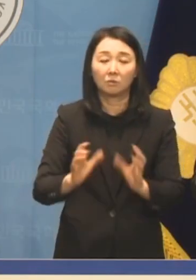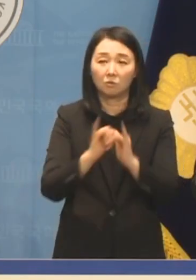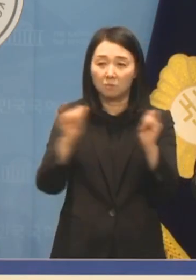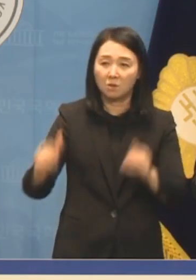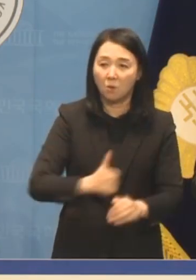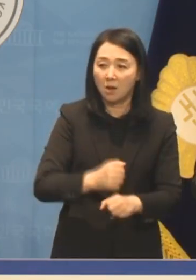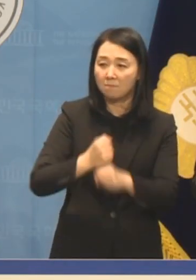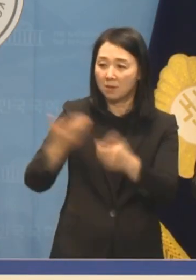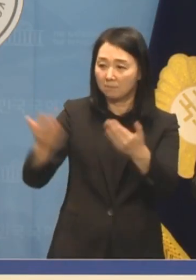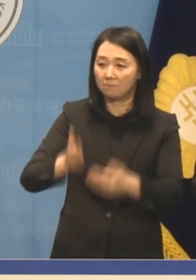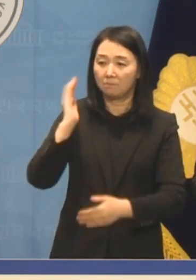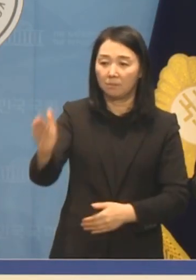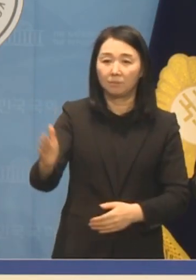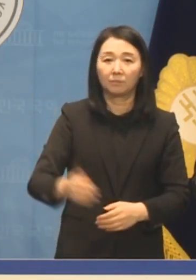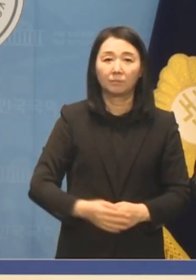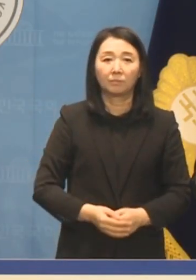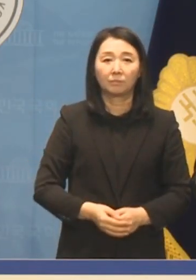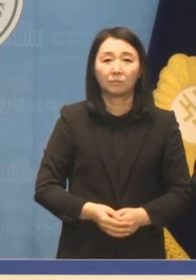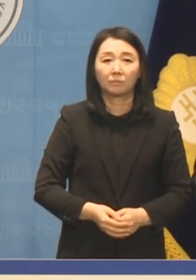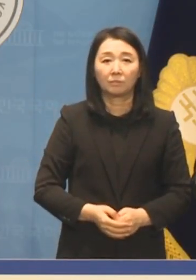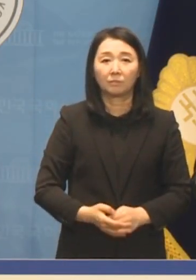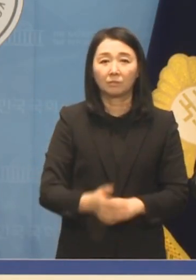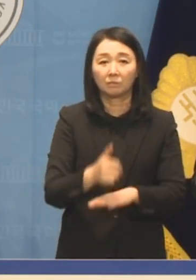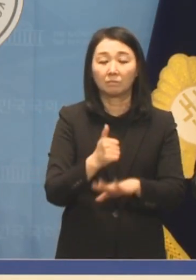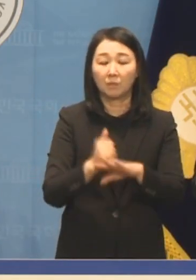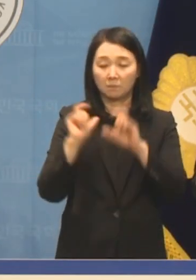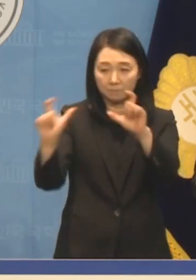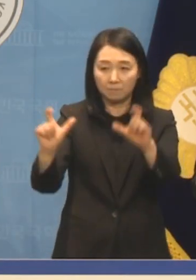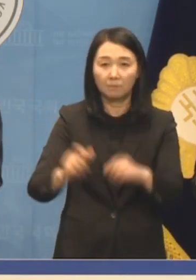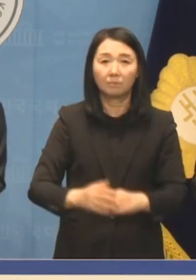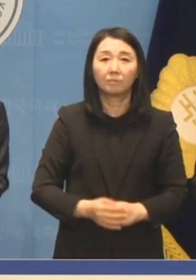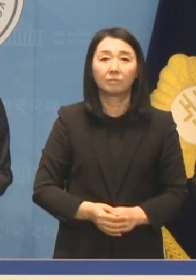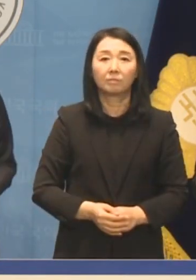화를 돋우지 마시기 바랍니다. 마지막으로 경고합니다.